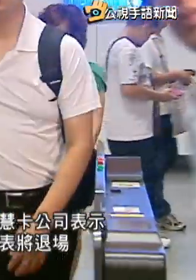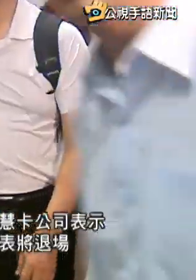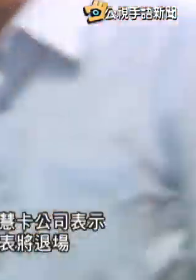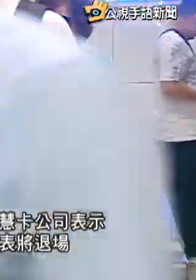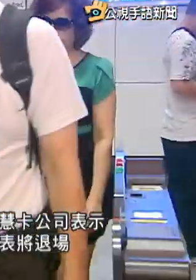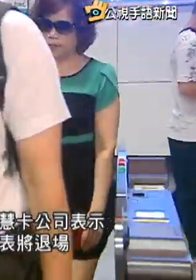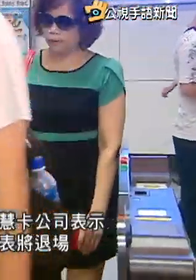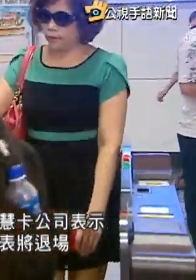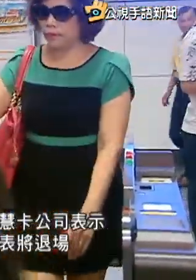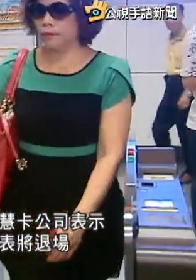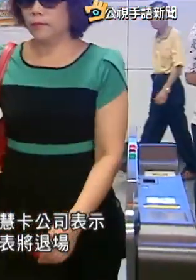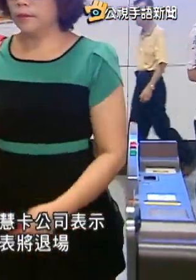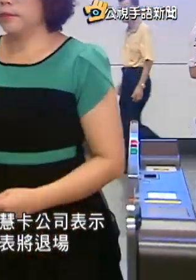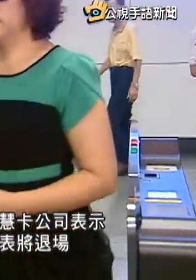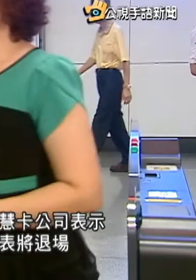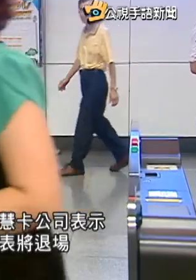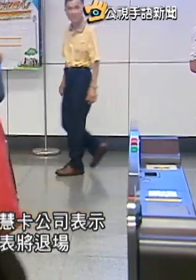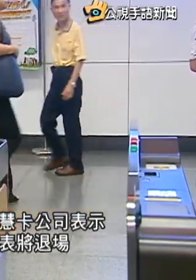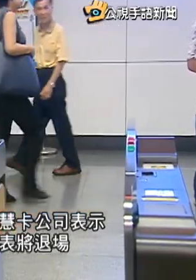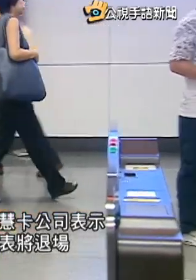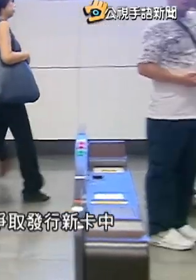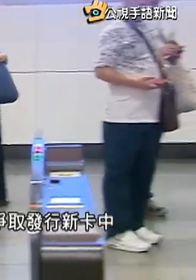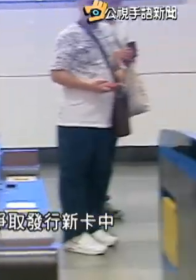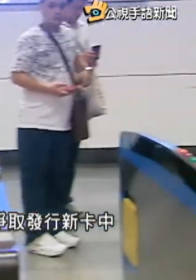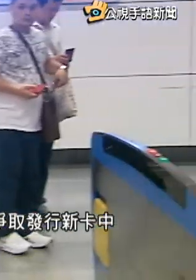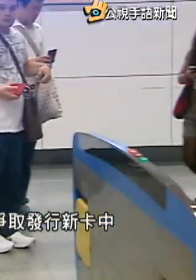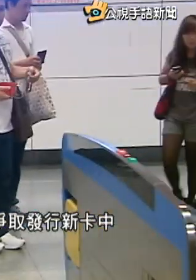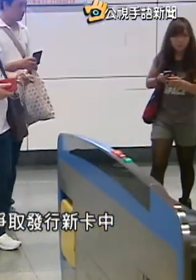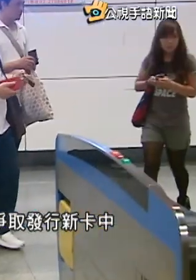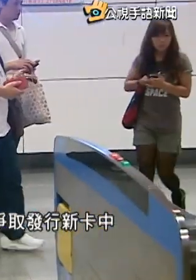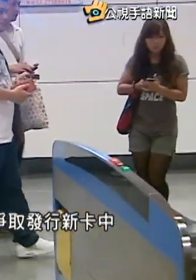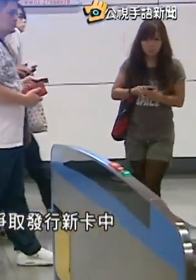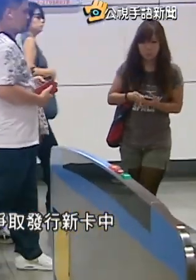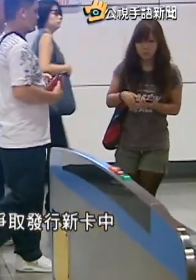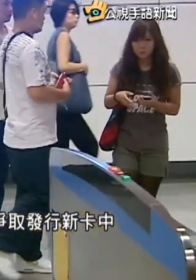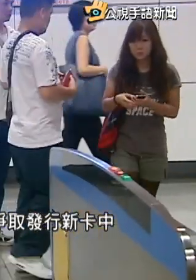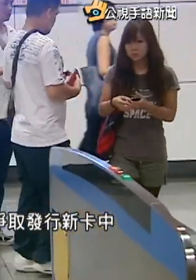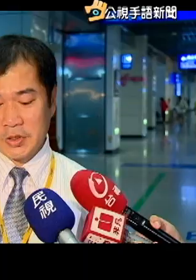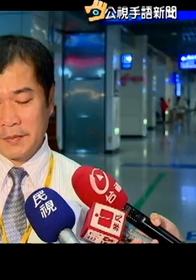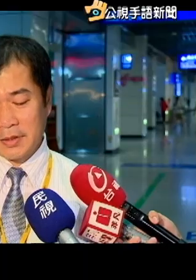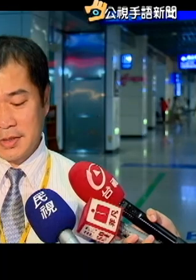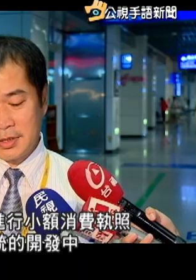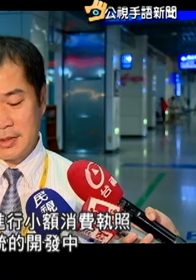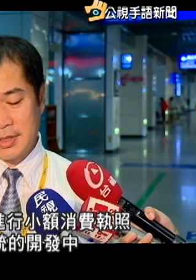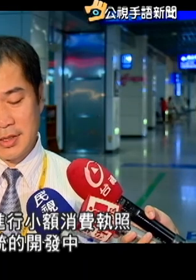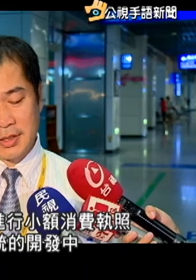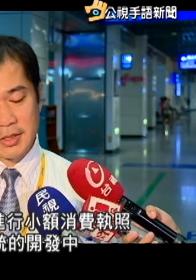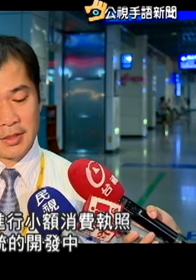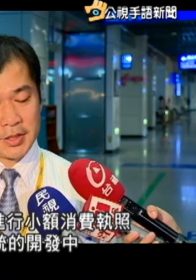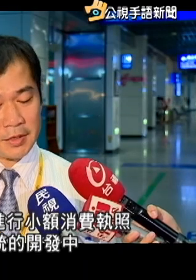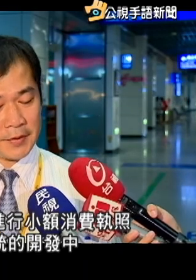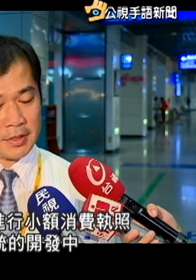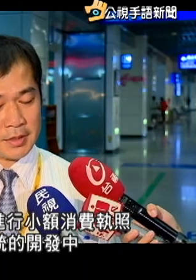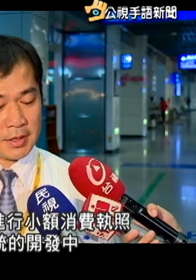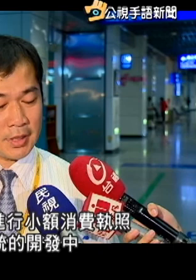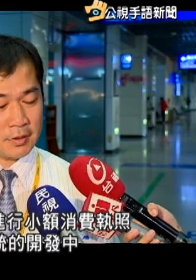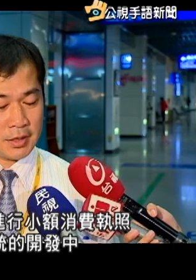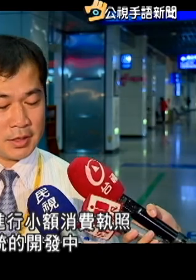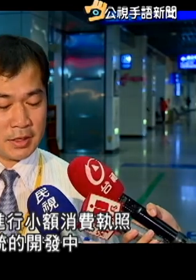公司表示，这不代表将退场，他们目前正争取发行新卡中。 目前本公司正进行小额消费执照及新系